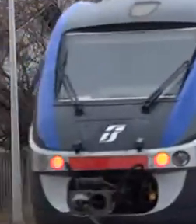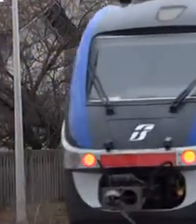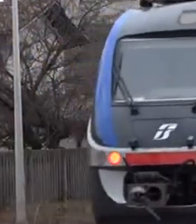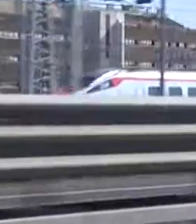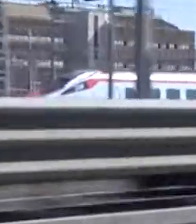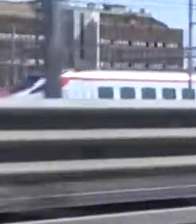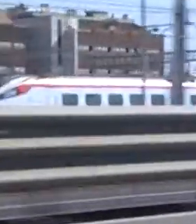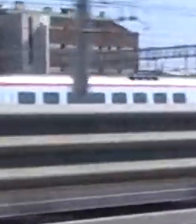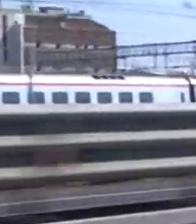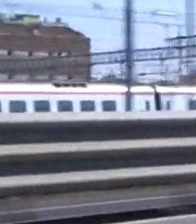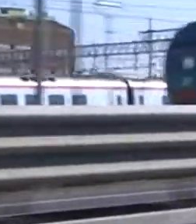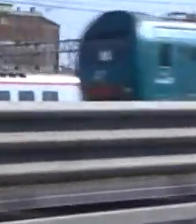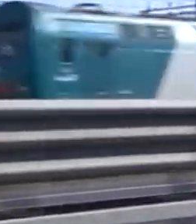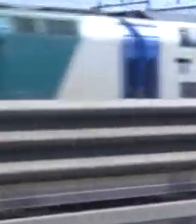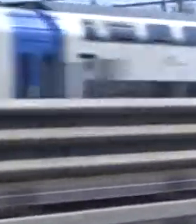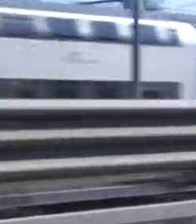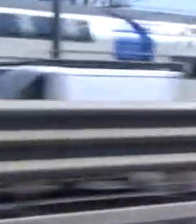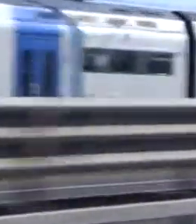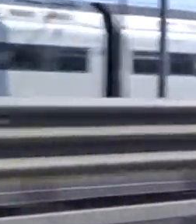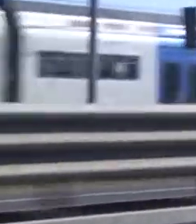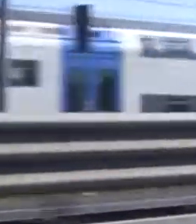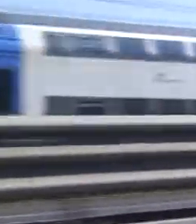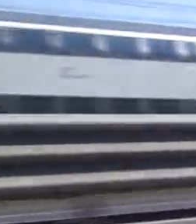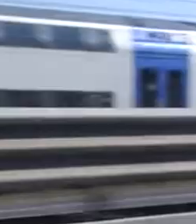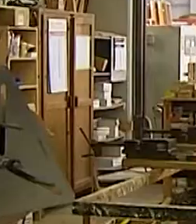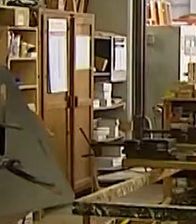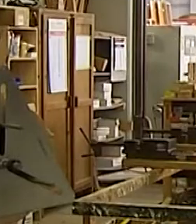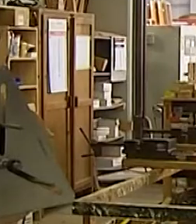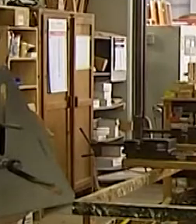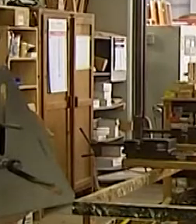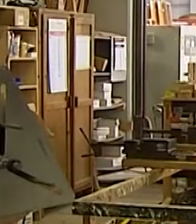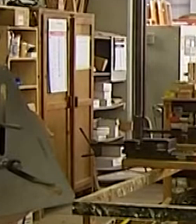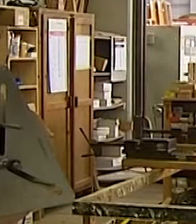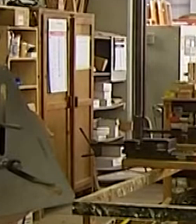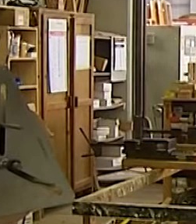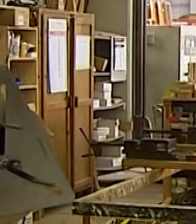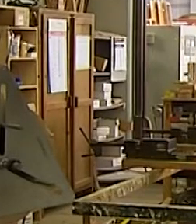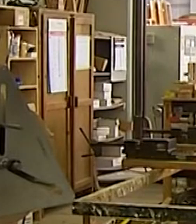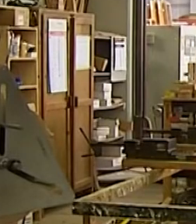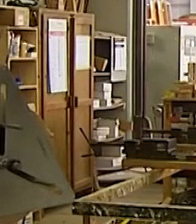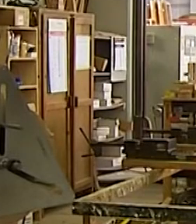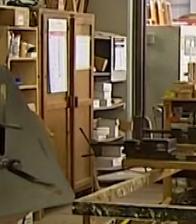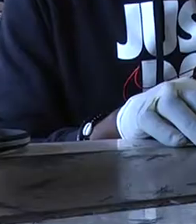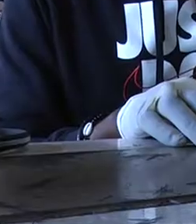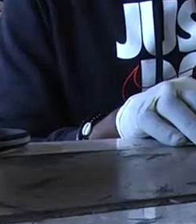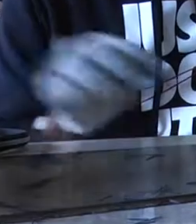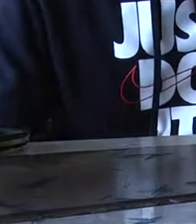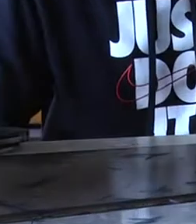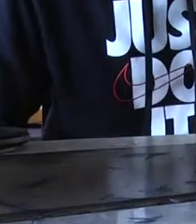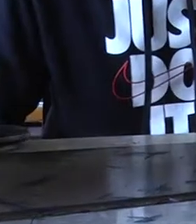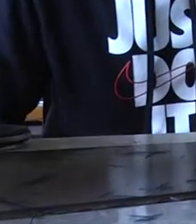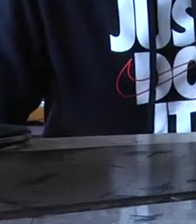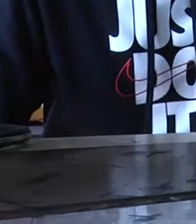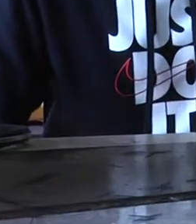permette la capienza in base all omologazione ricordando l'accordo sulle prime riaperture nelle fabbriche siglato lo scorso 13 aprile tra